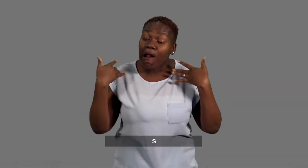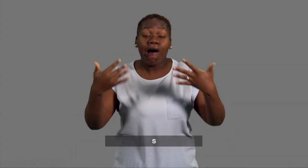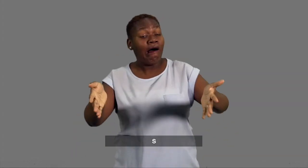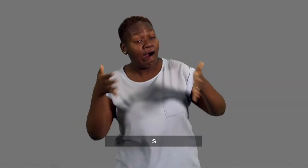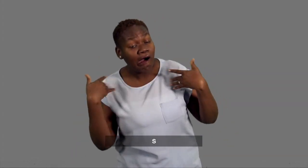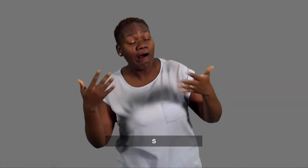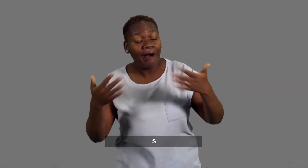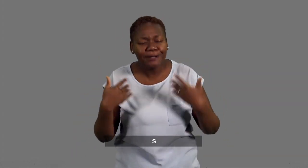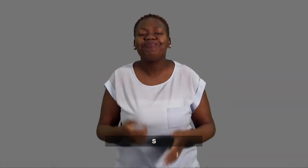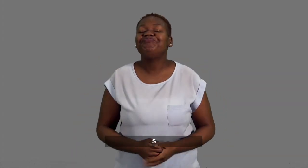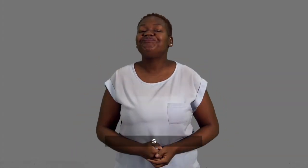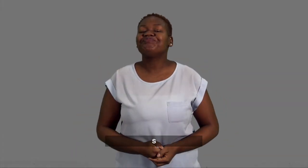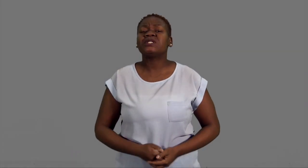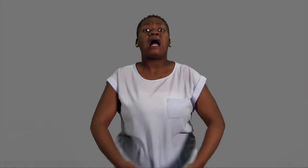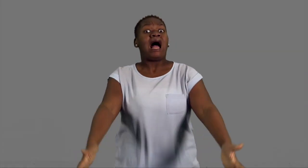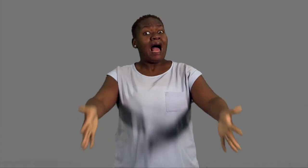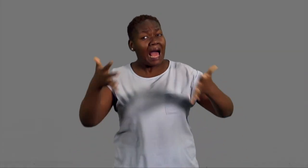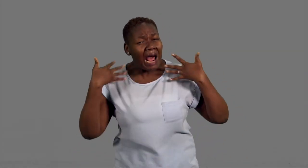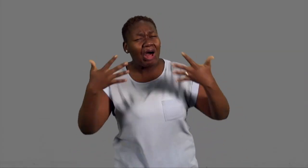Saiba como dizer calor.